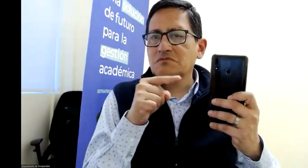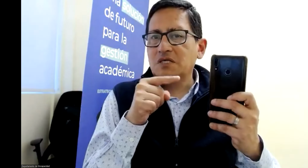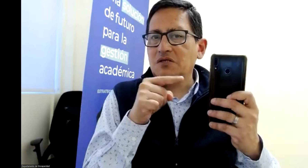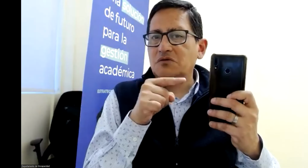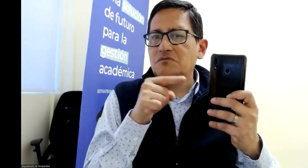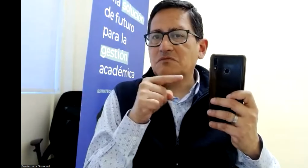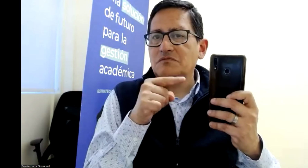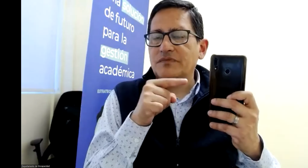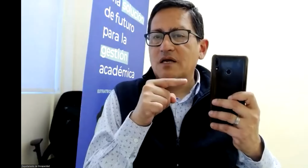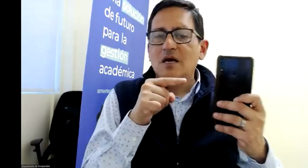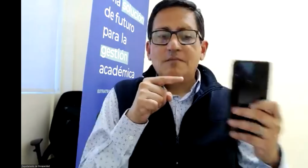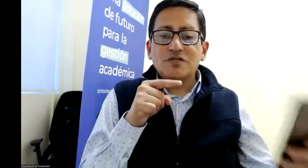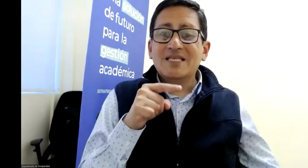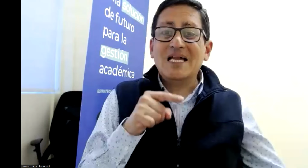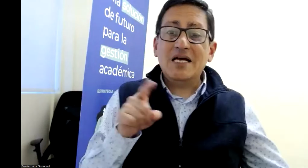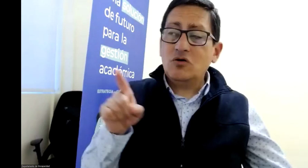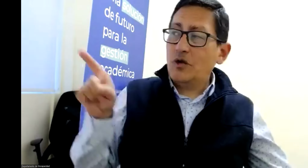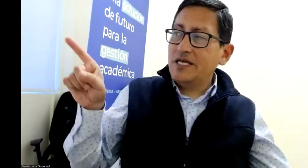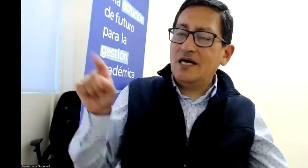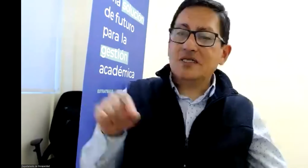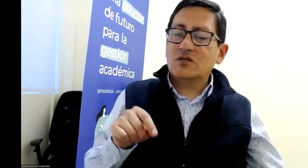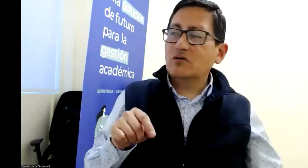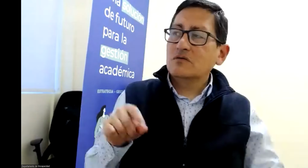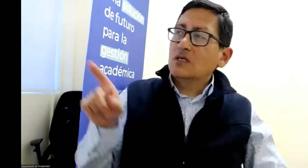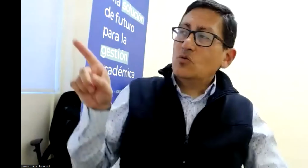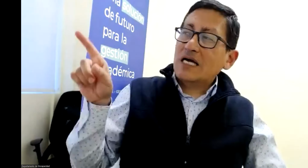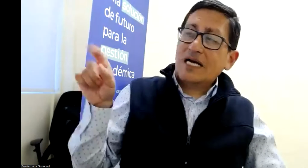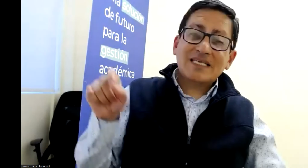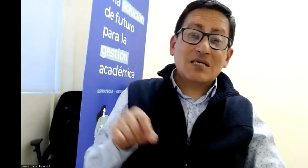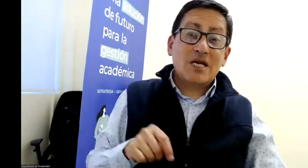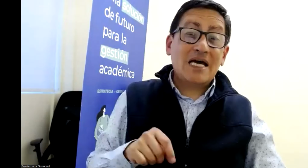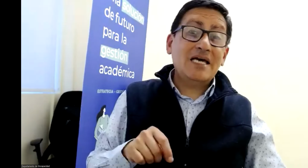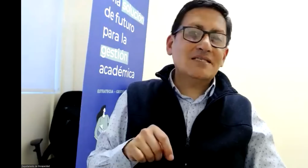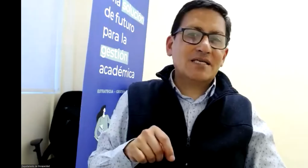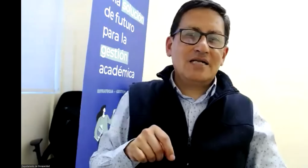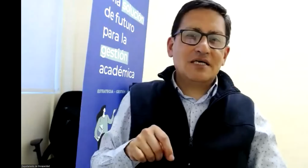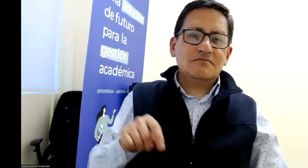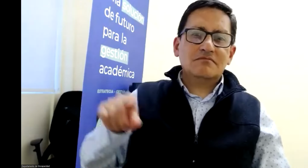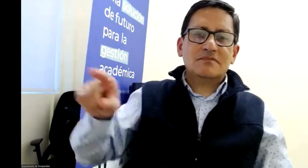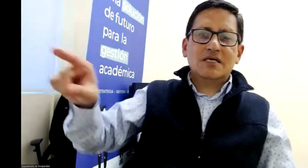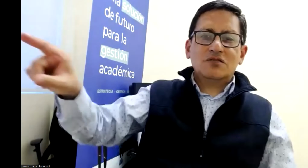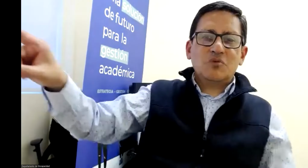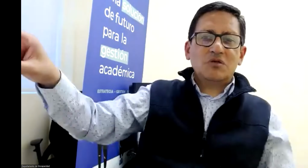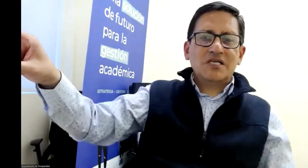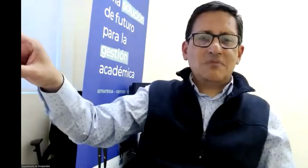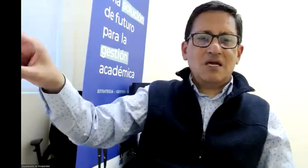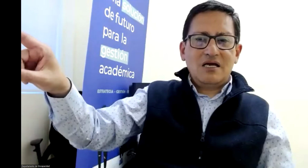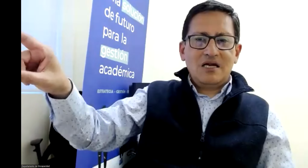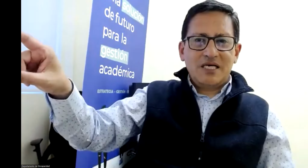esto pero si está lejos por allá cierto una casa que está por allá esa casa entonces podemos tirarme la